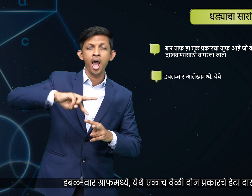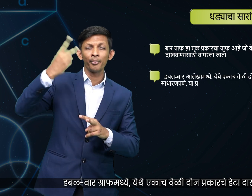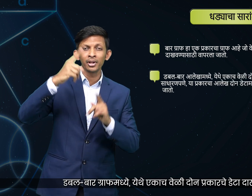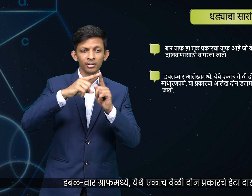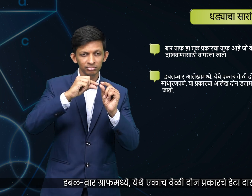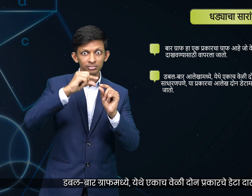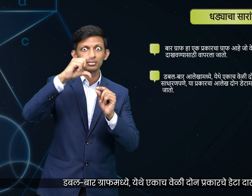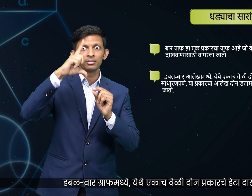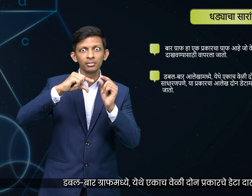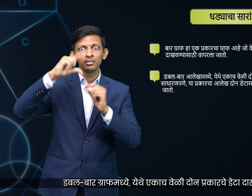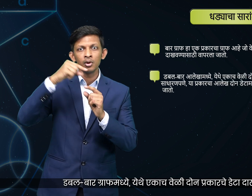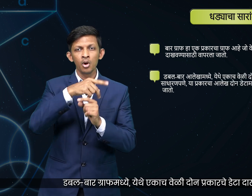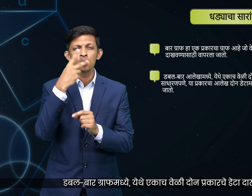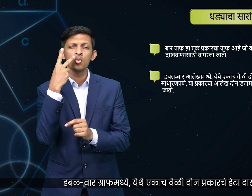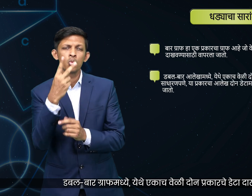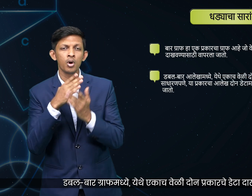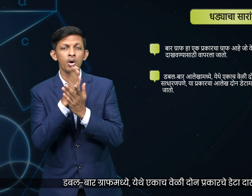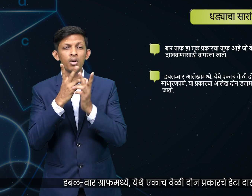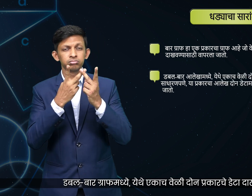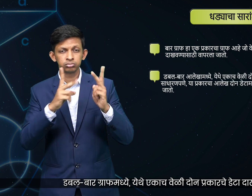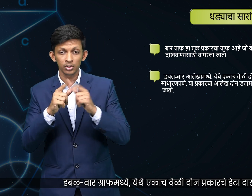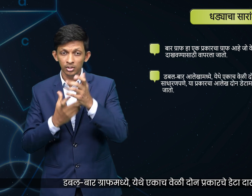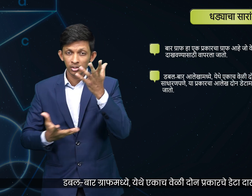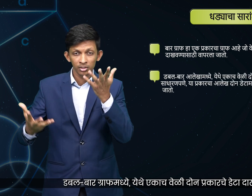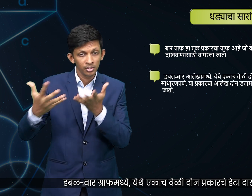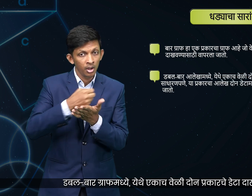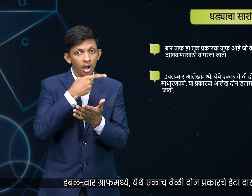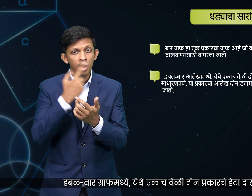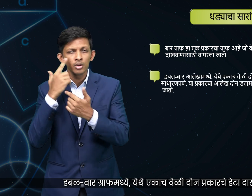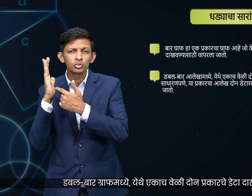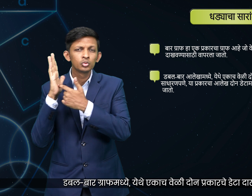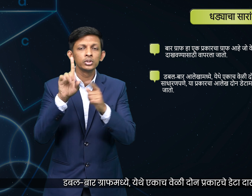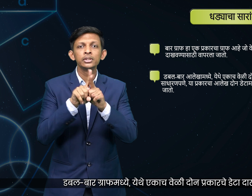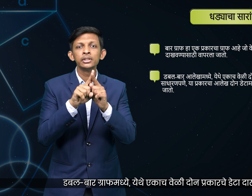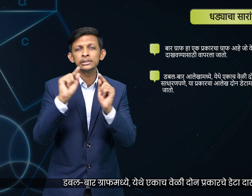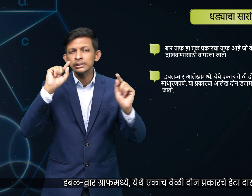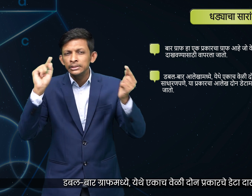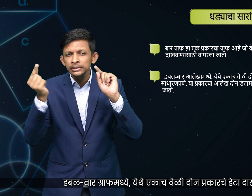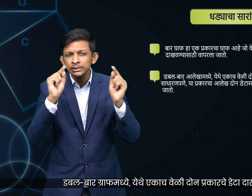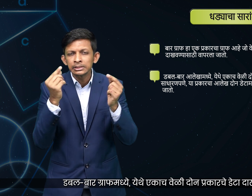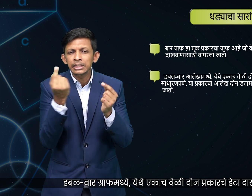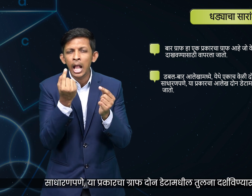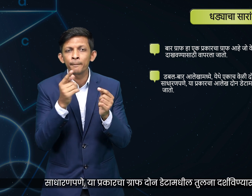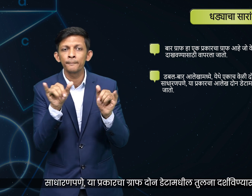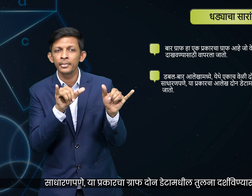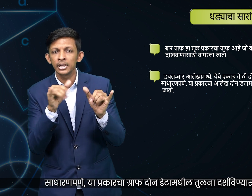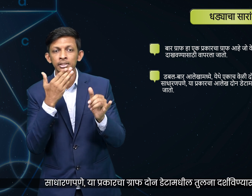डबल बार ग्राफ मध्ये येथे एकाच वेळी 2 प्रकारचे डेटा दाखवले जातात. साधारणपणे